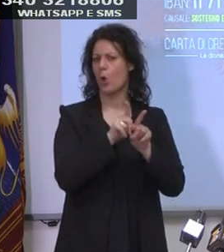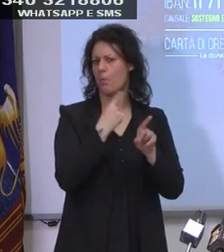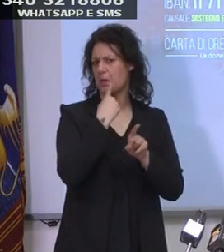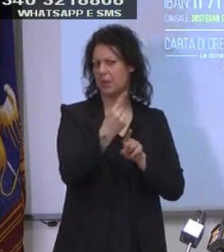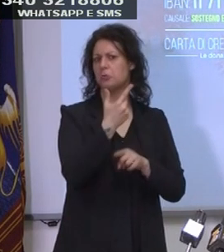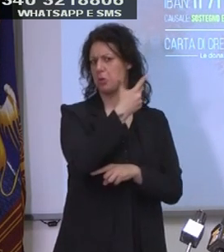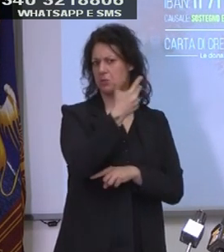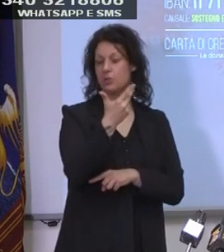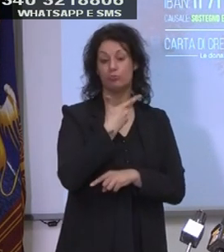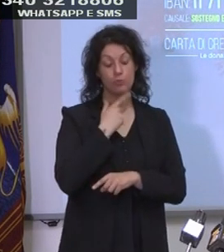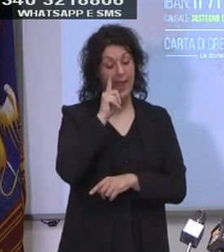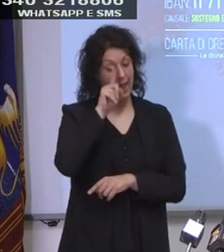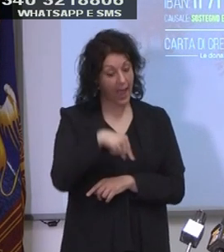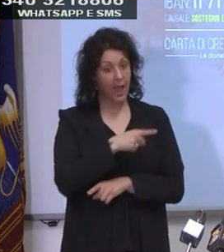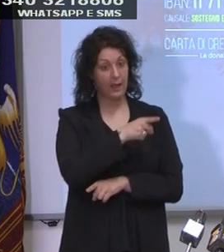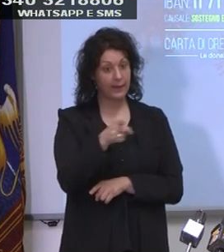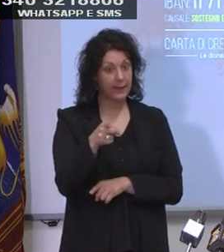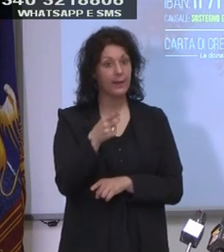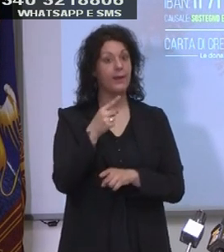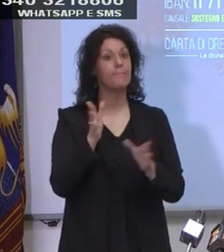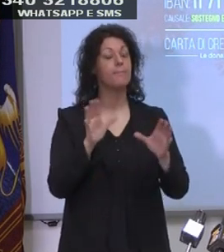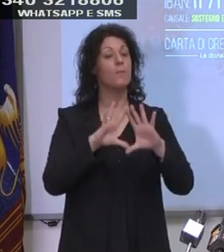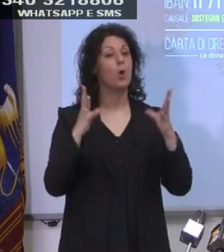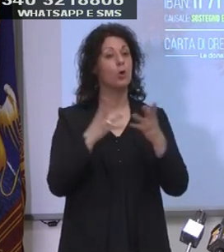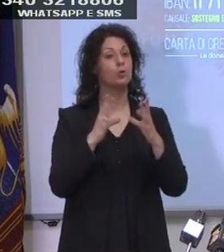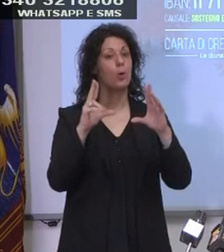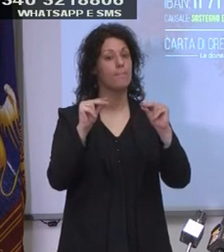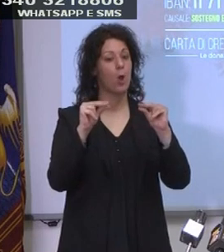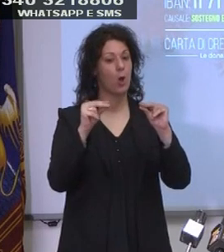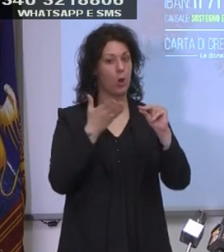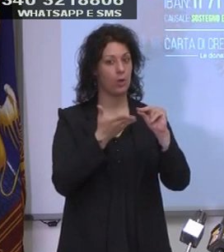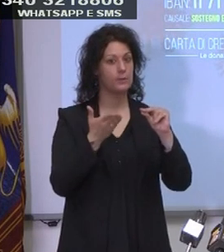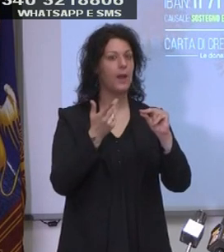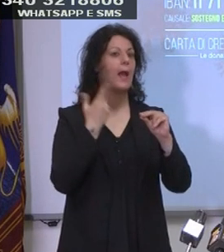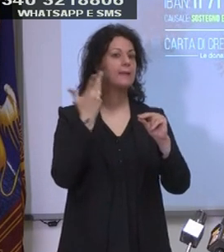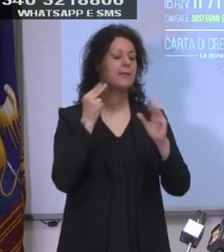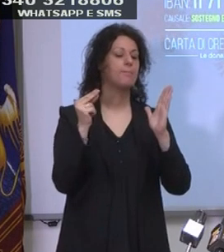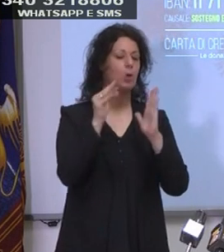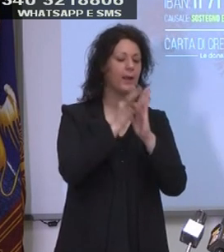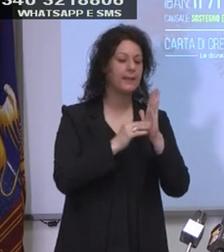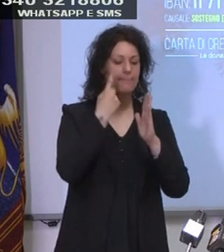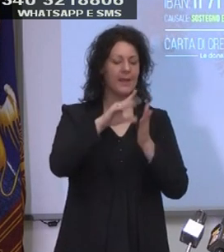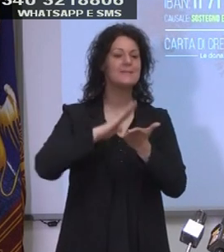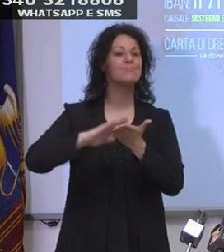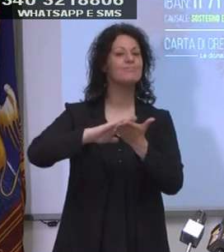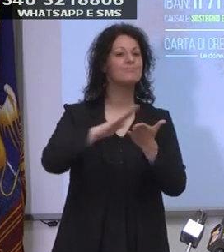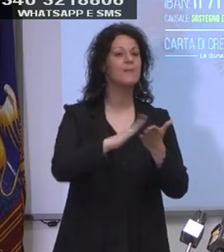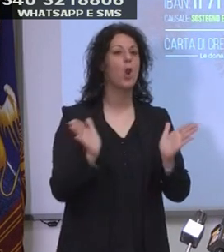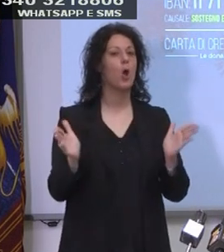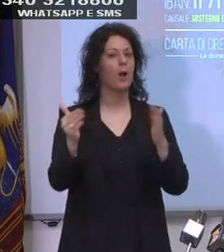delle indicazioni per quanto attiene alla sanificazione, ad esempio, certo, dei locali e